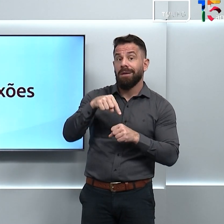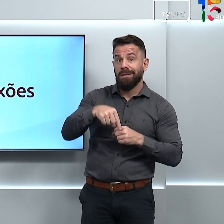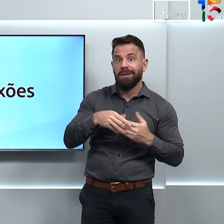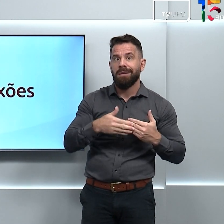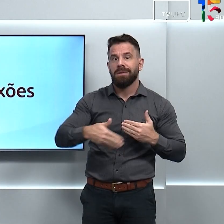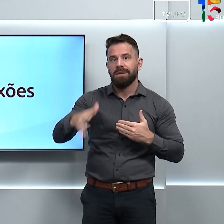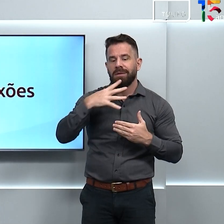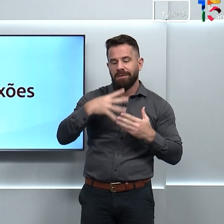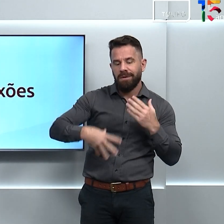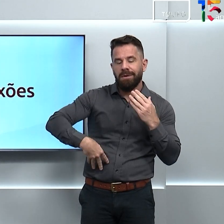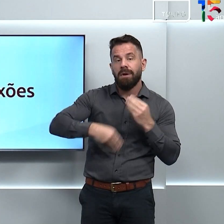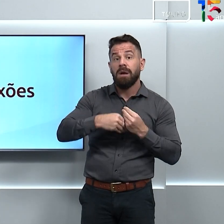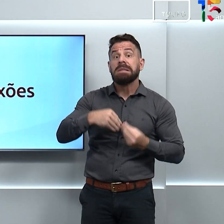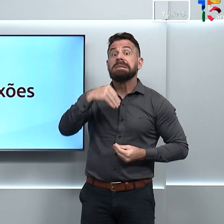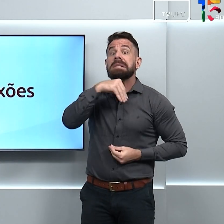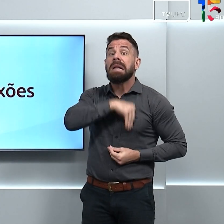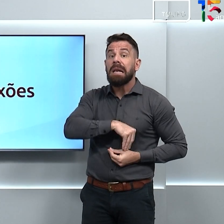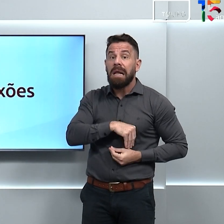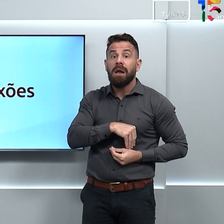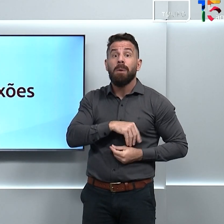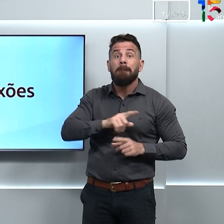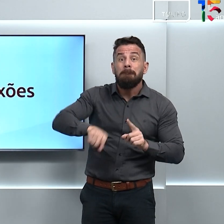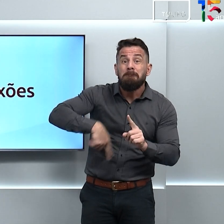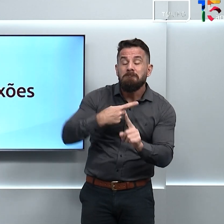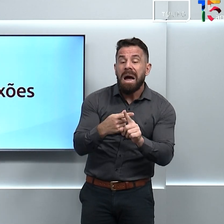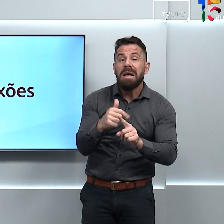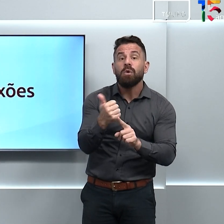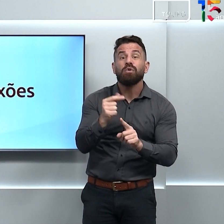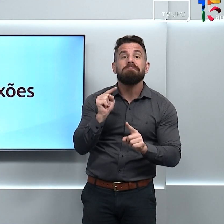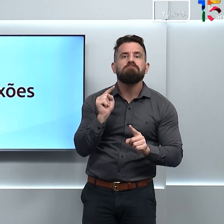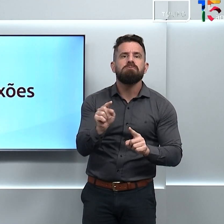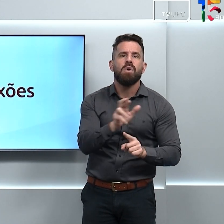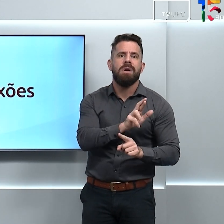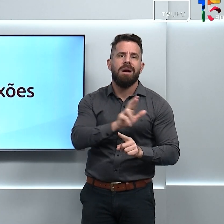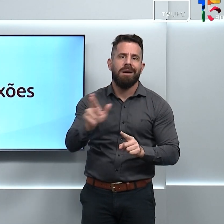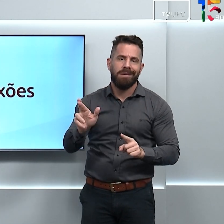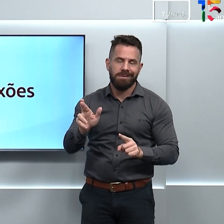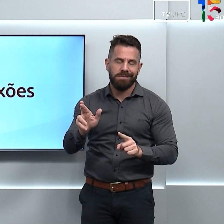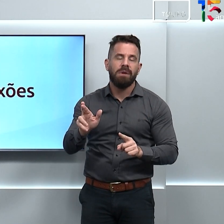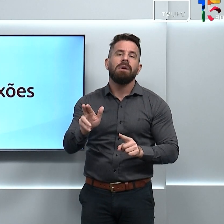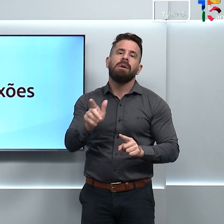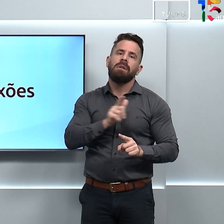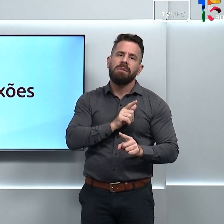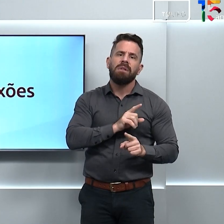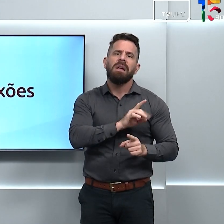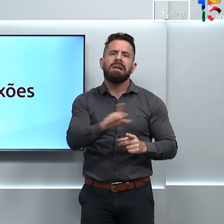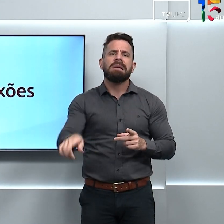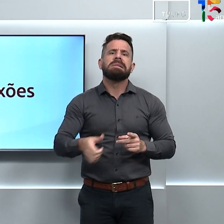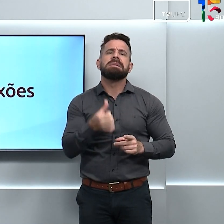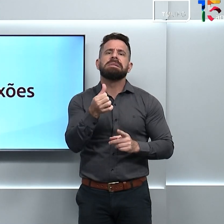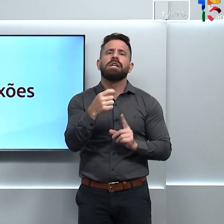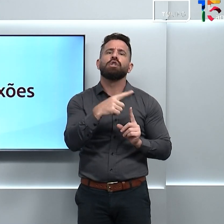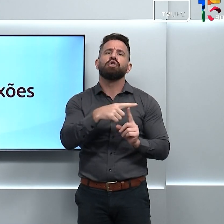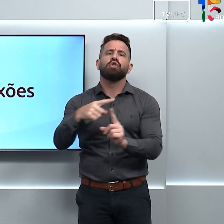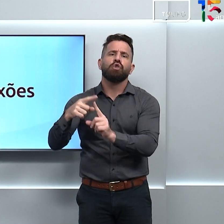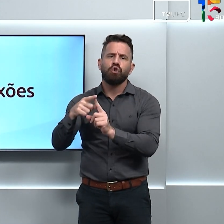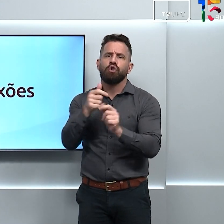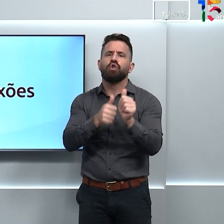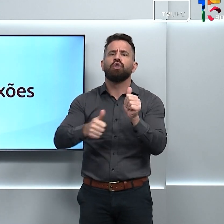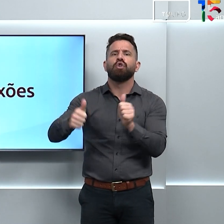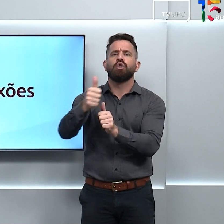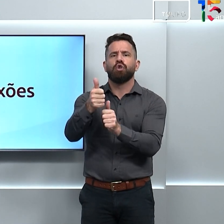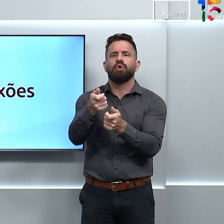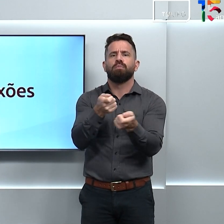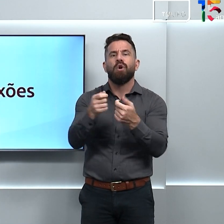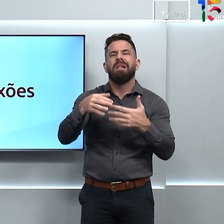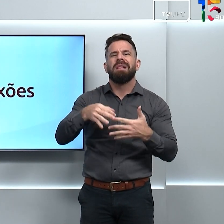aos salários dos parlamentares em 6 tipos de cargos de liderança na Assembleia Legislativa. Esse valor